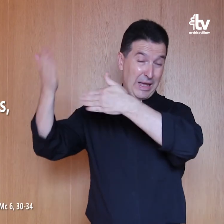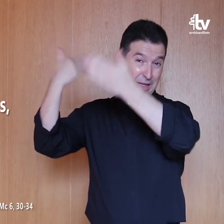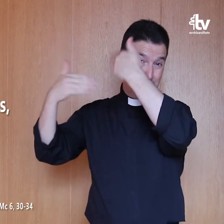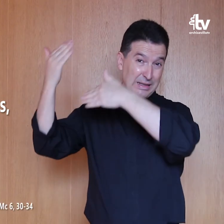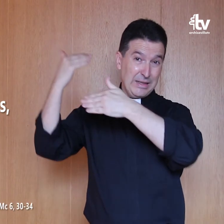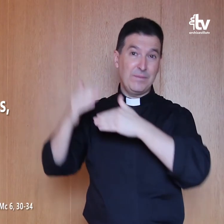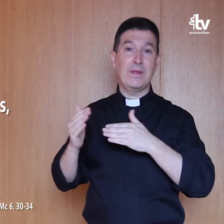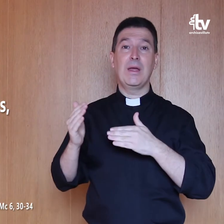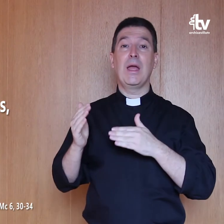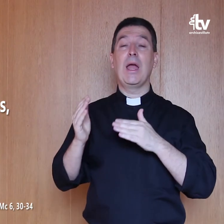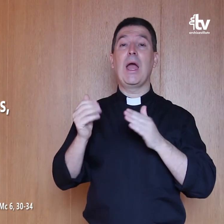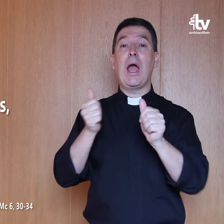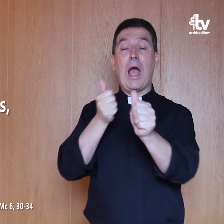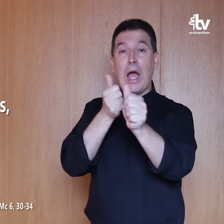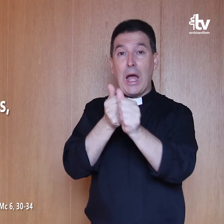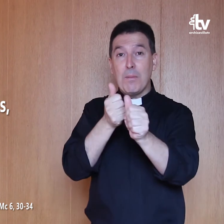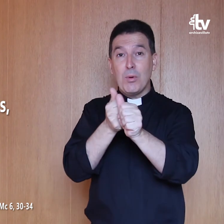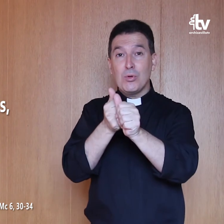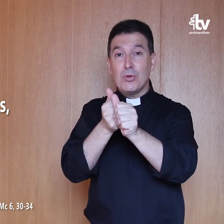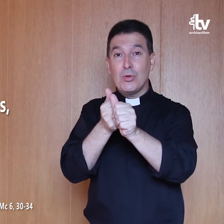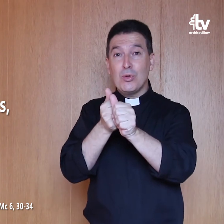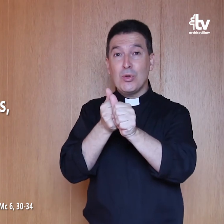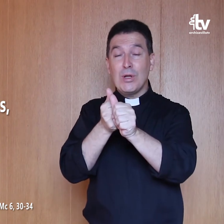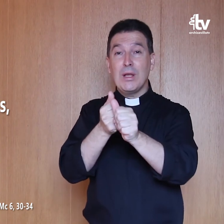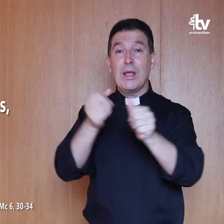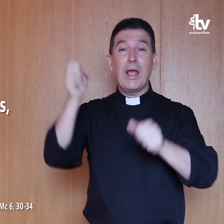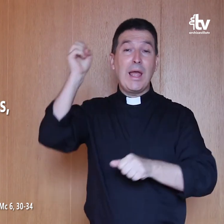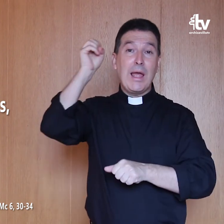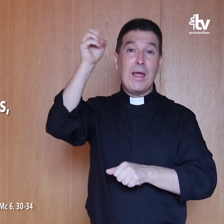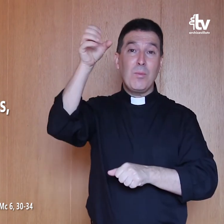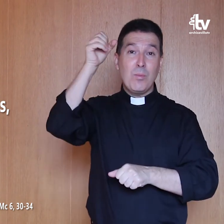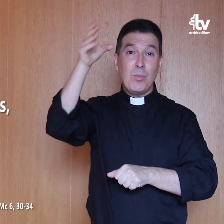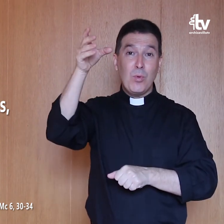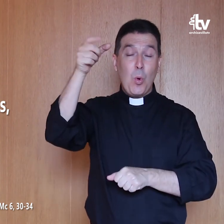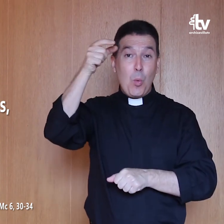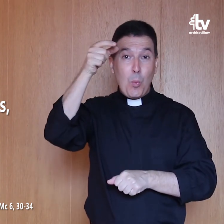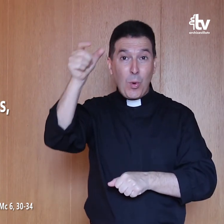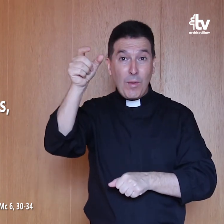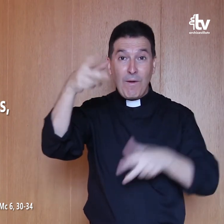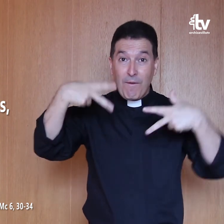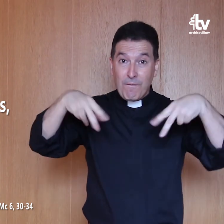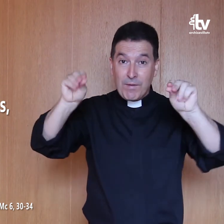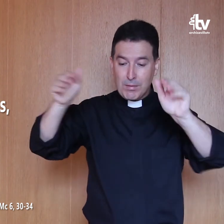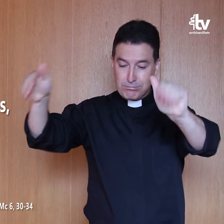tiempo, los apóstoles volvieron a reunirse con Jesús